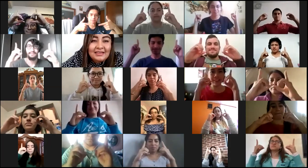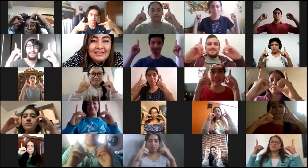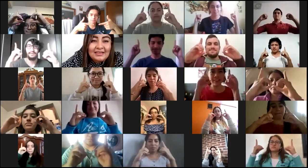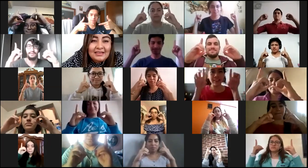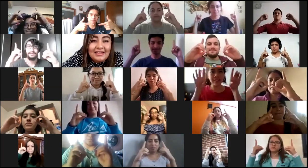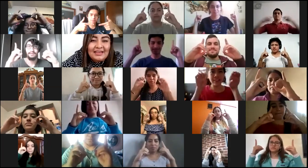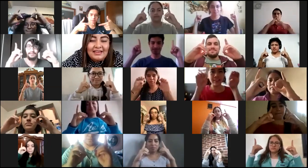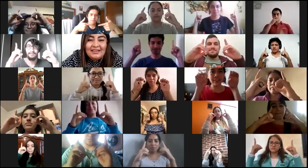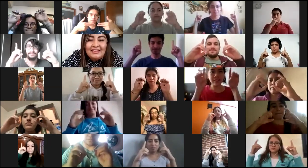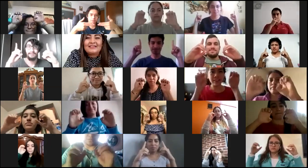E,